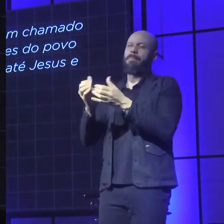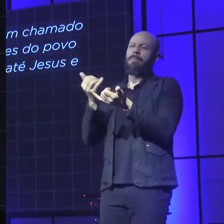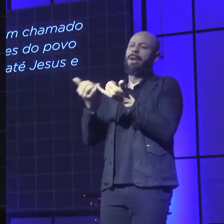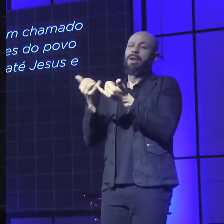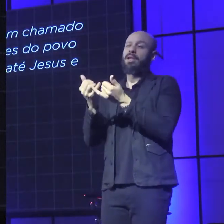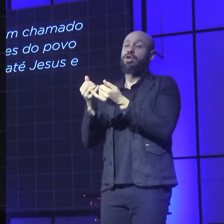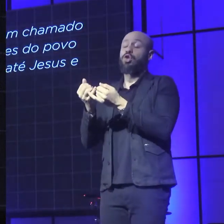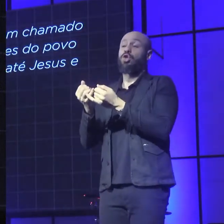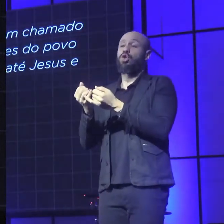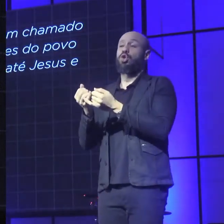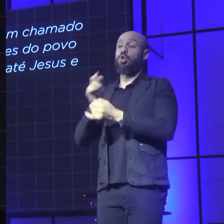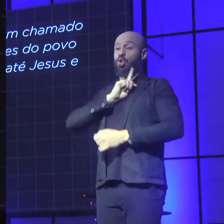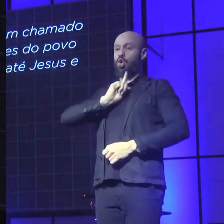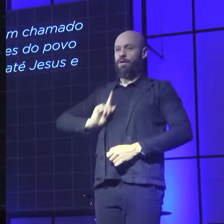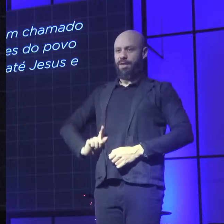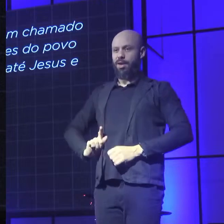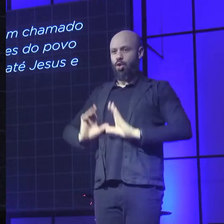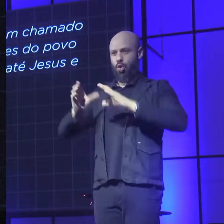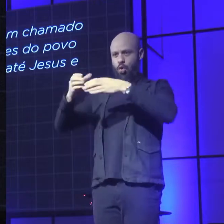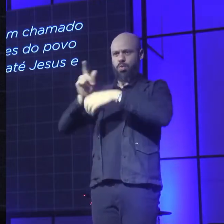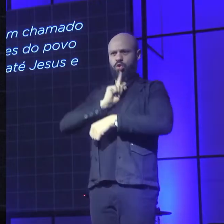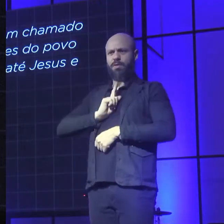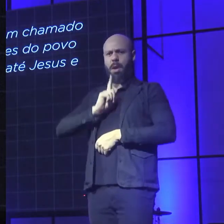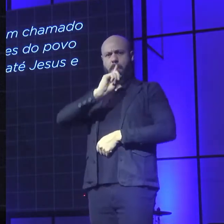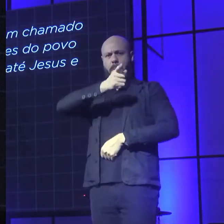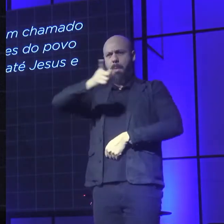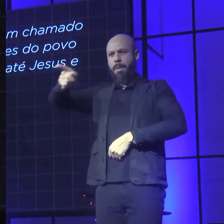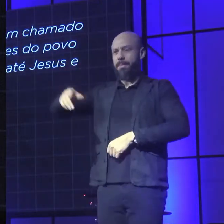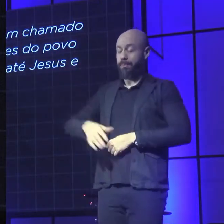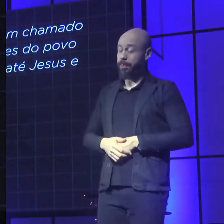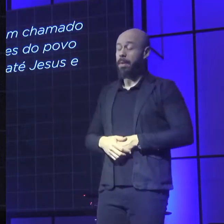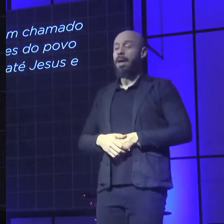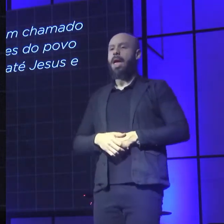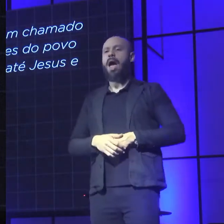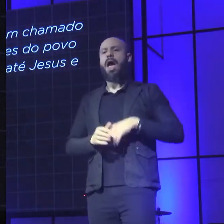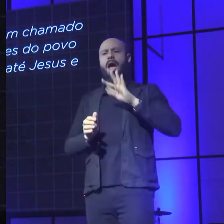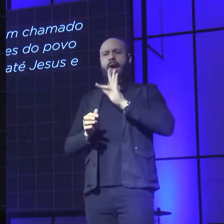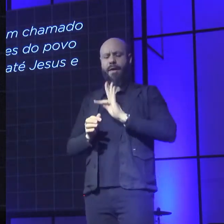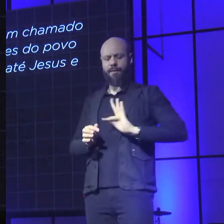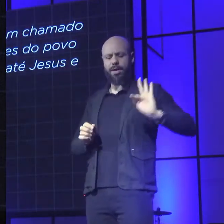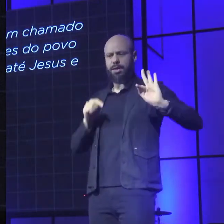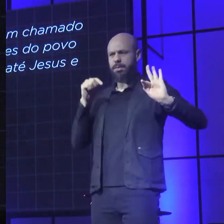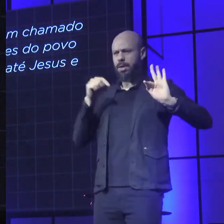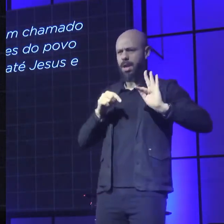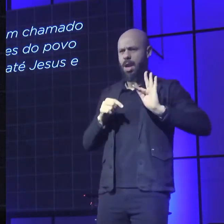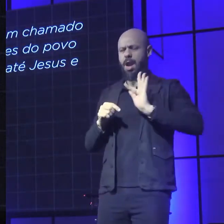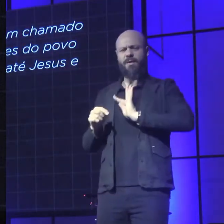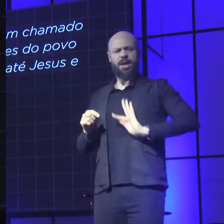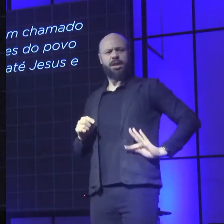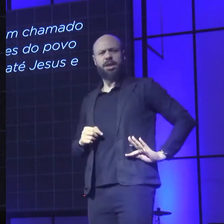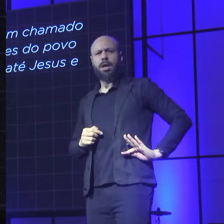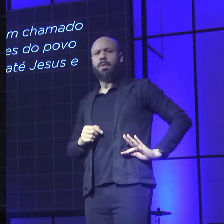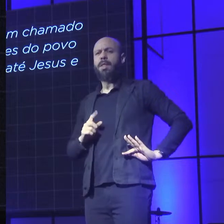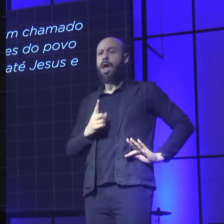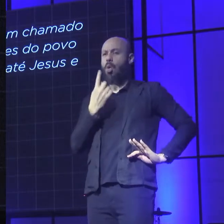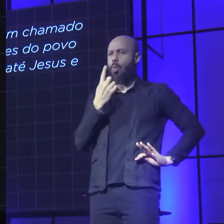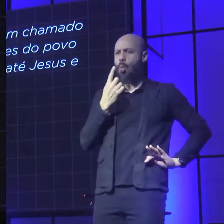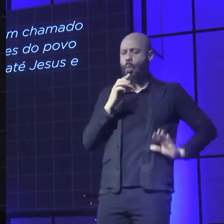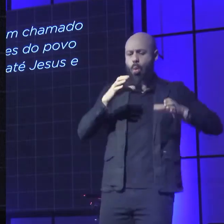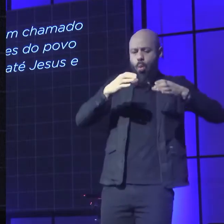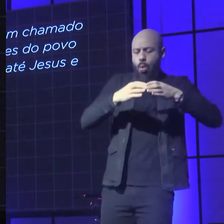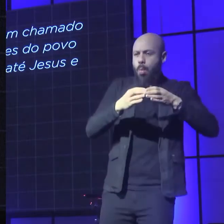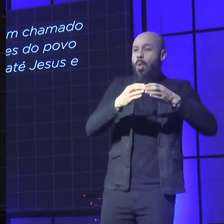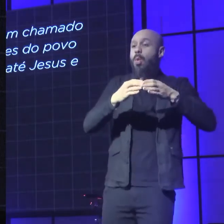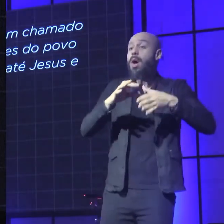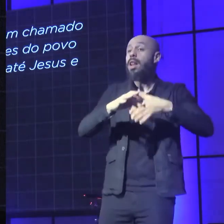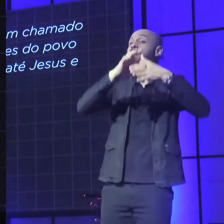de Israel. O texto diz: havia entre os fariseus um homem chamado Nicodemos. Ele era um dos líderes do